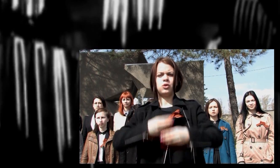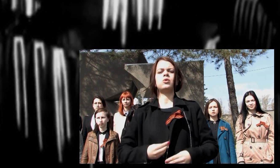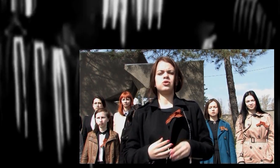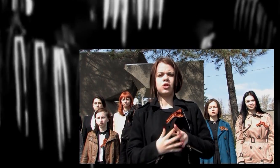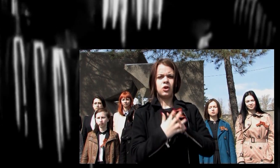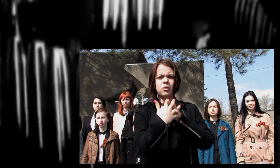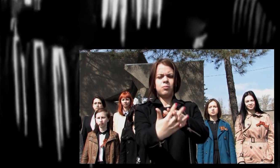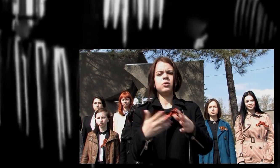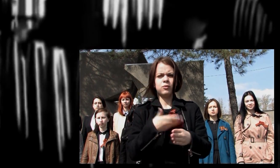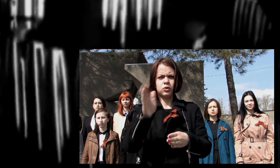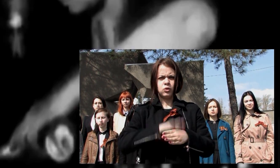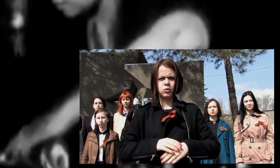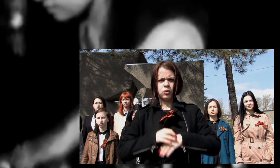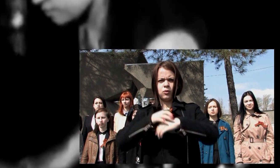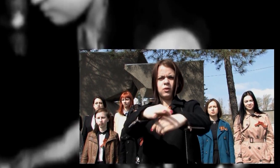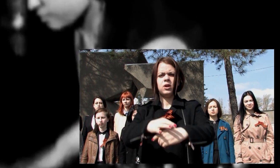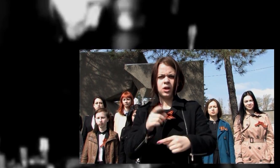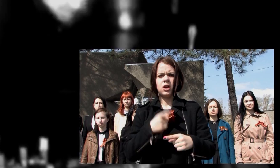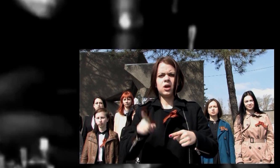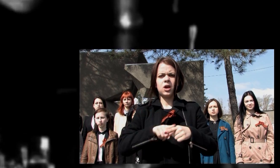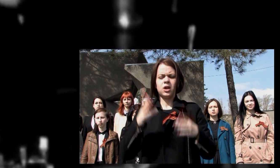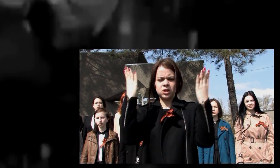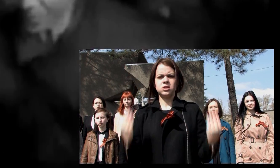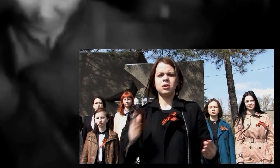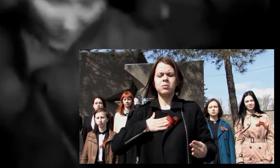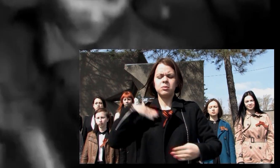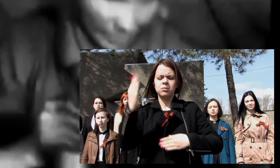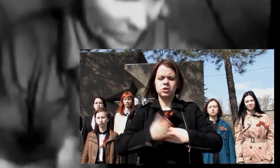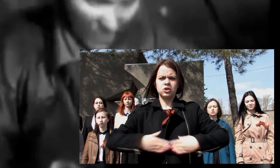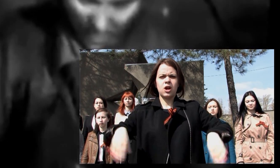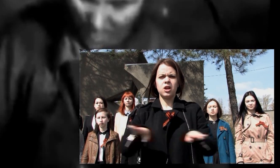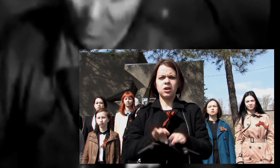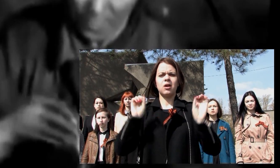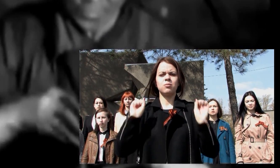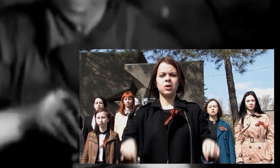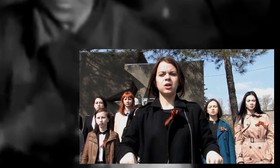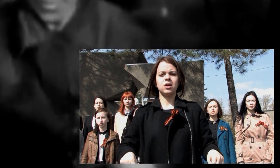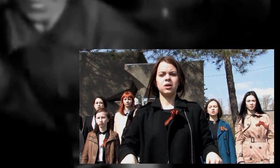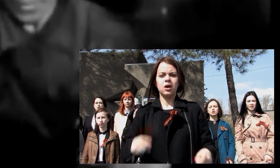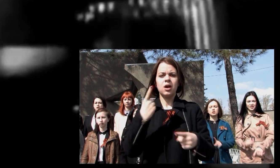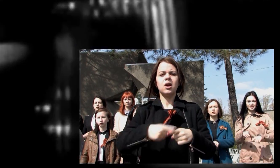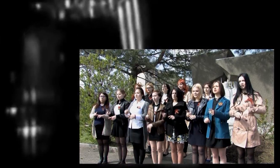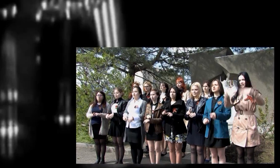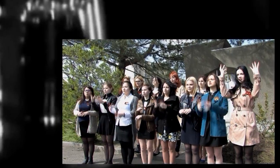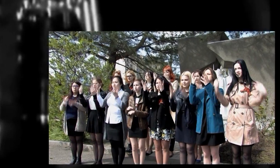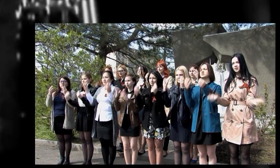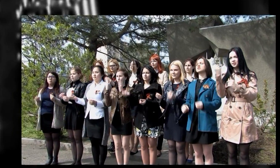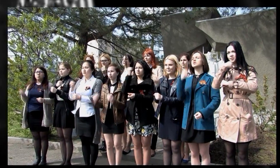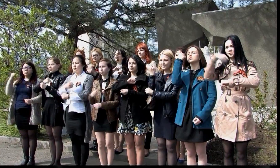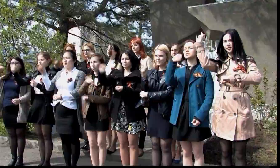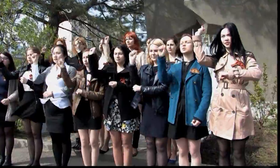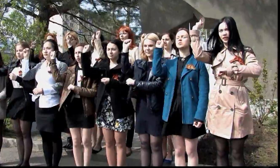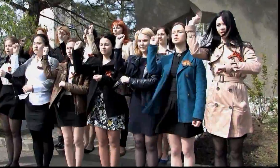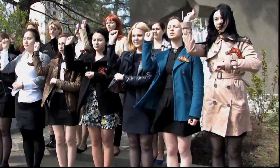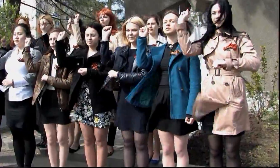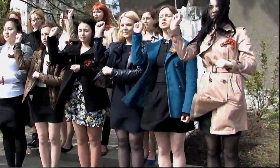Ни ночи битву трудную вели, этот день мы приближали, как могли. Этот